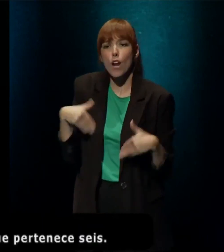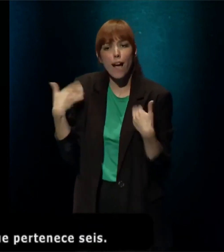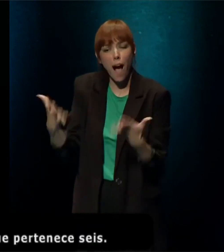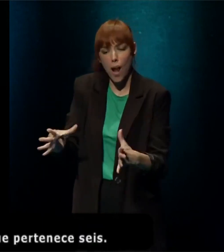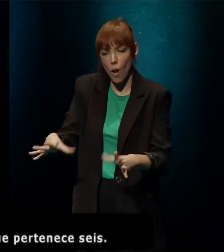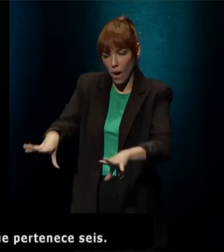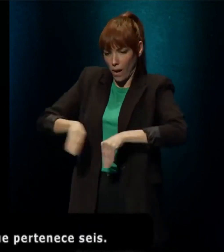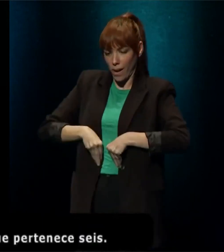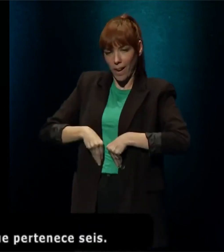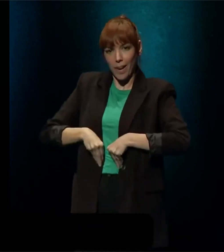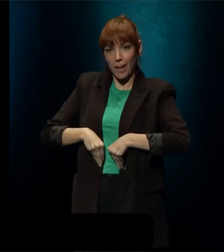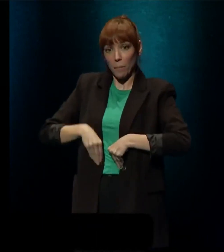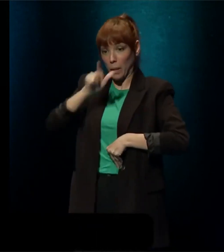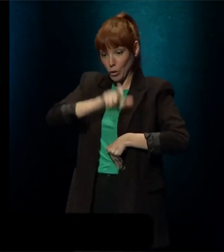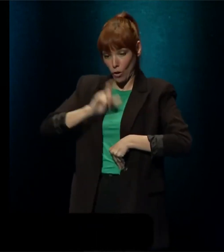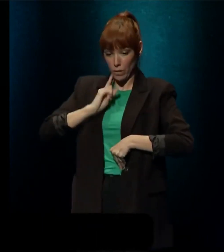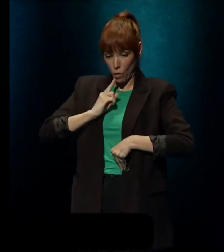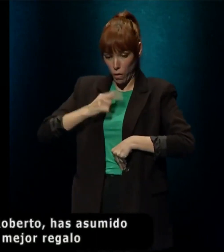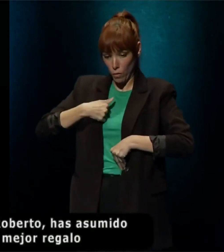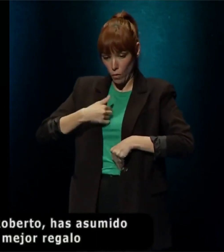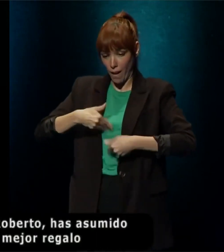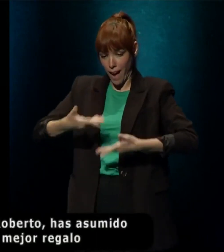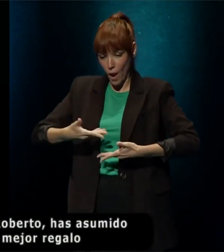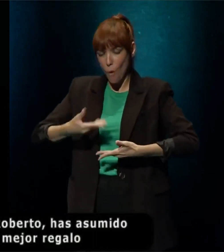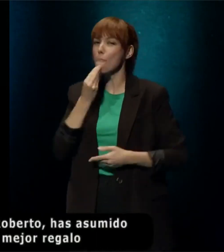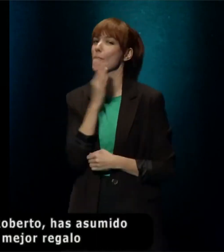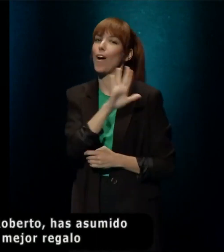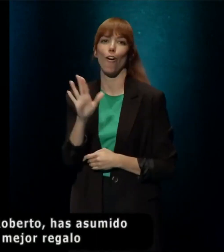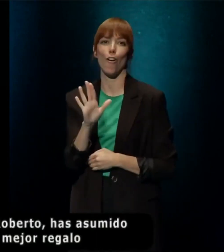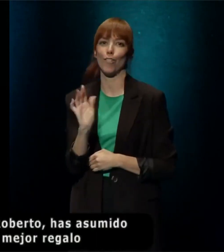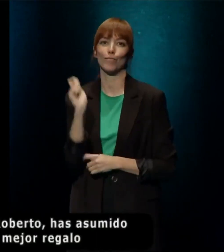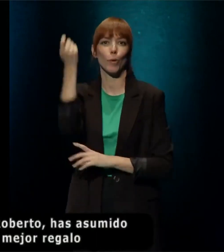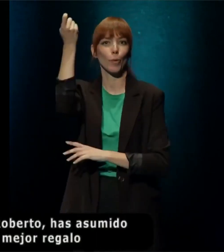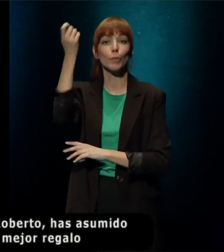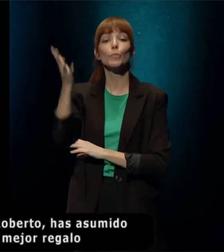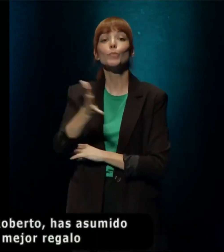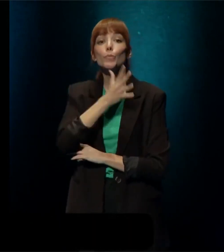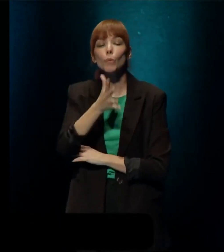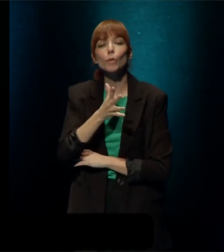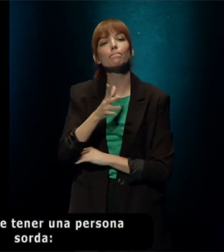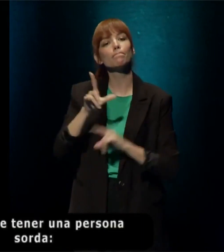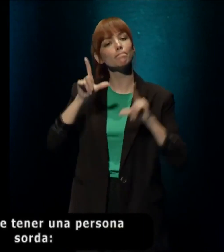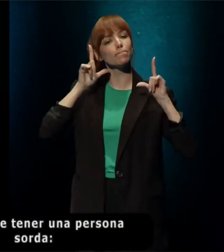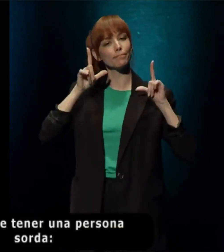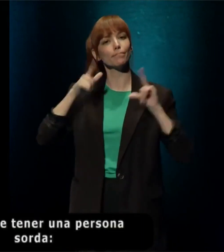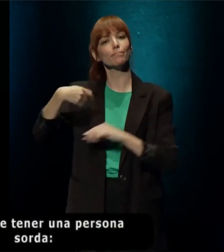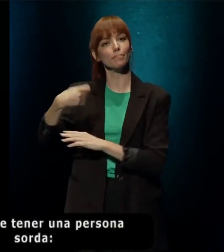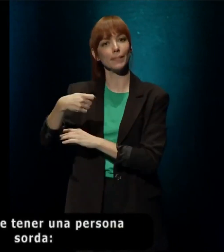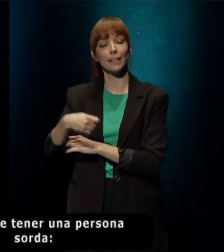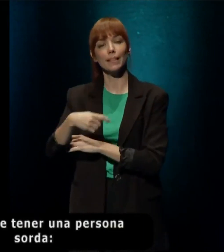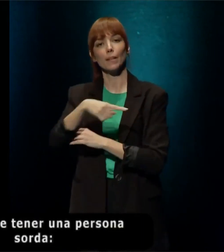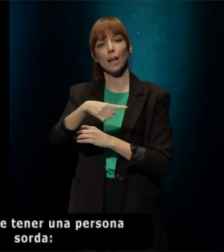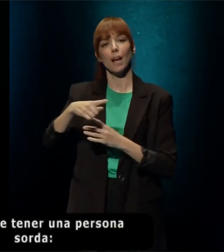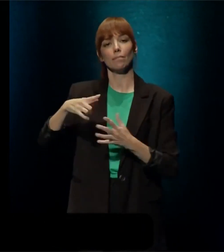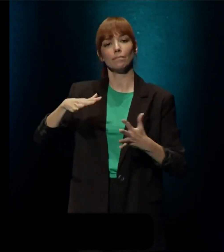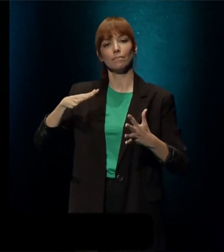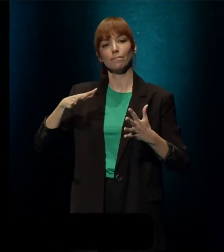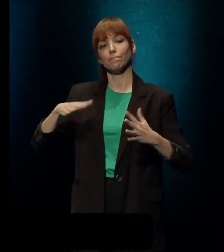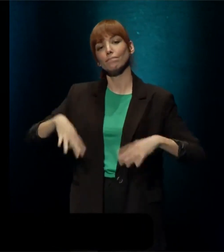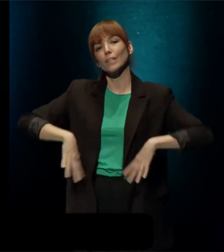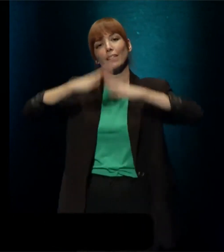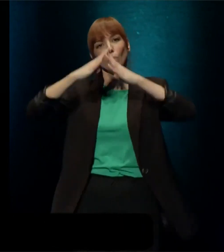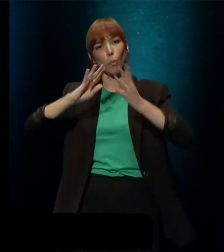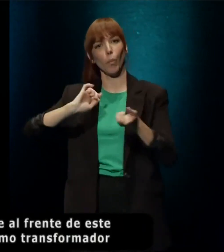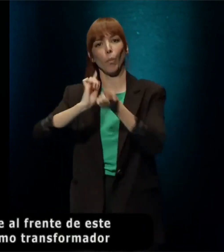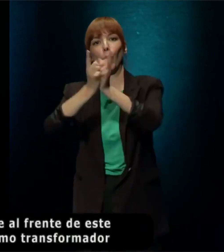una persona sorda y es ponerte al frente de este activismo transformador de una entidad que, como he